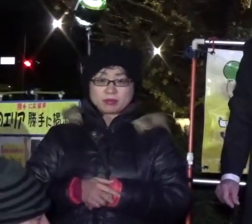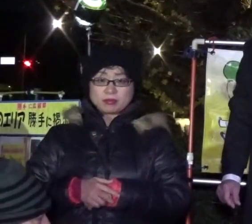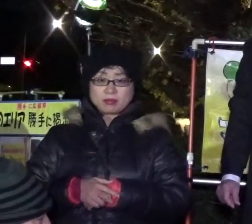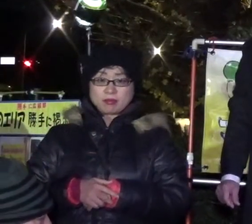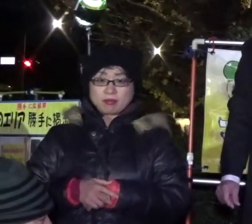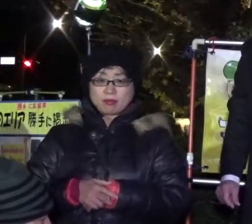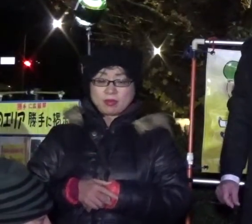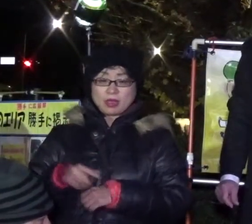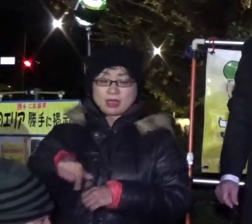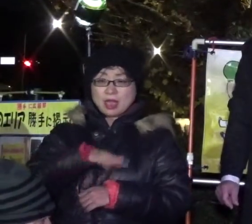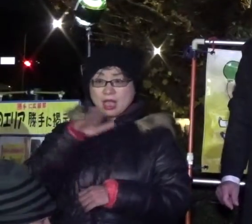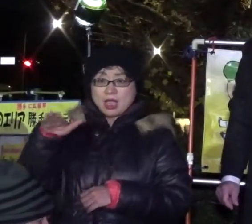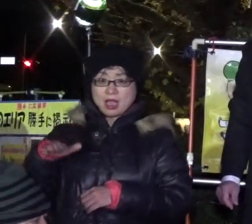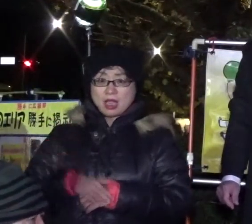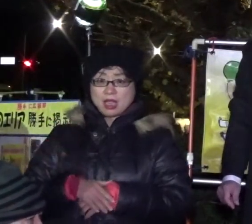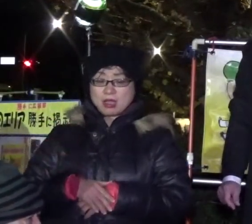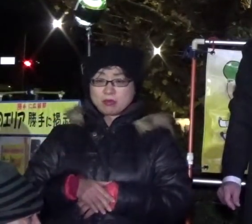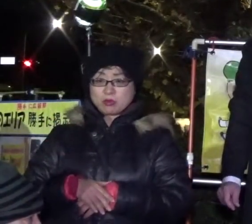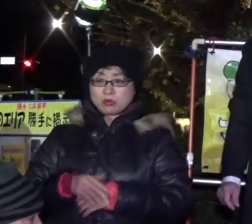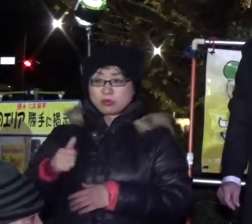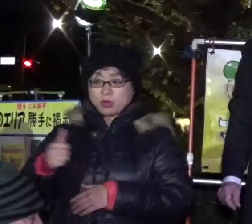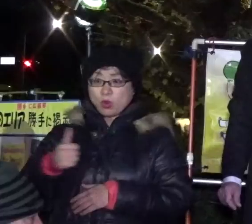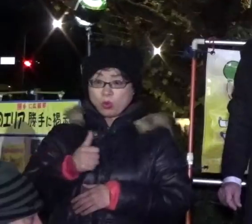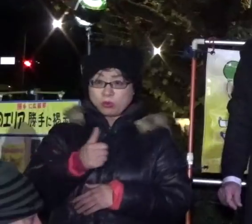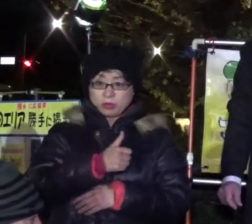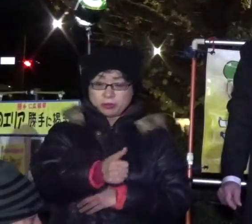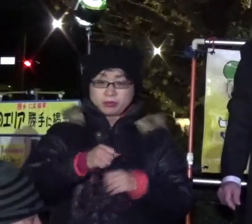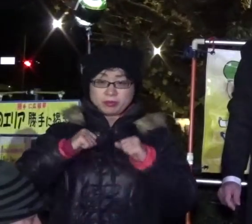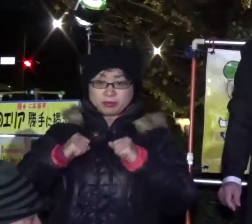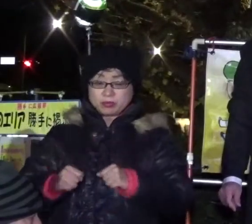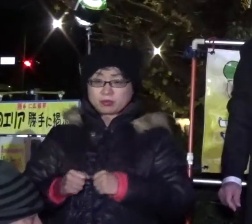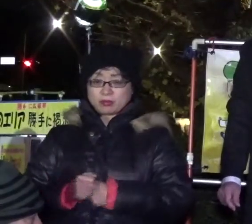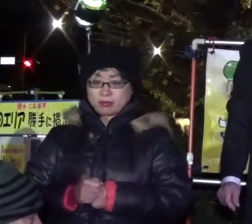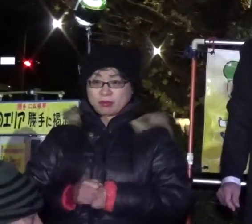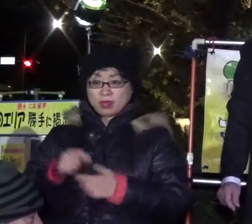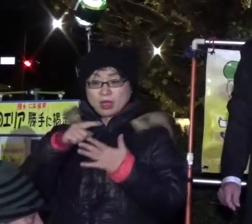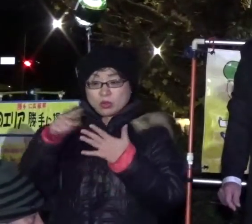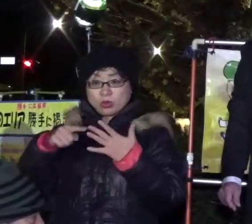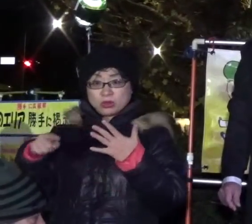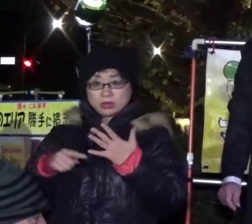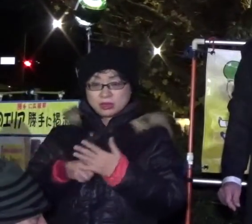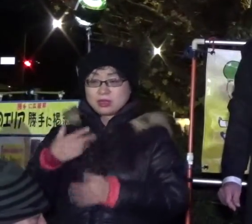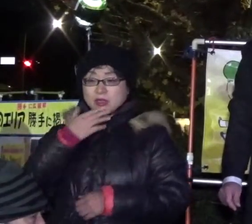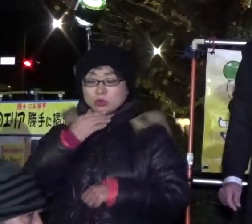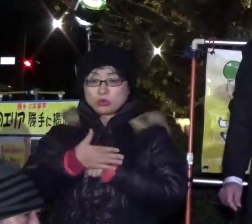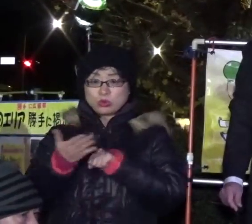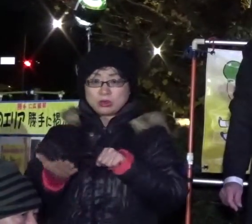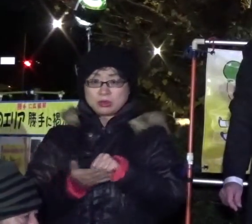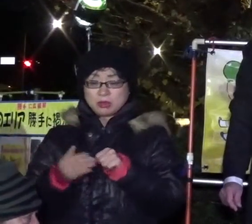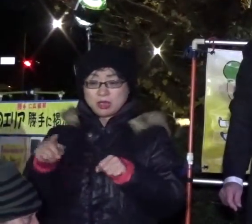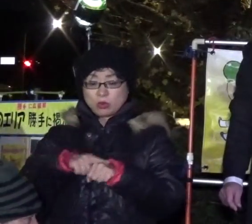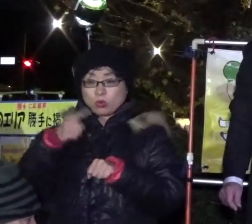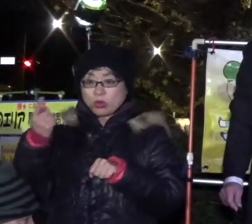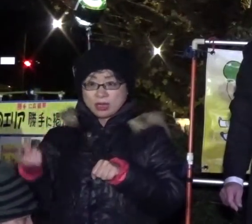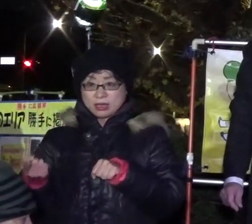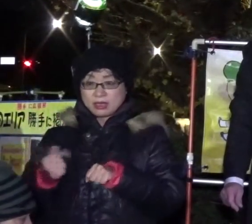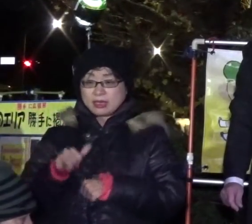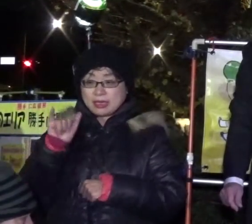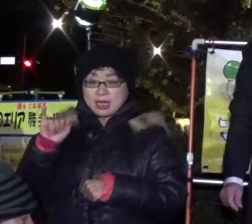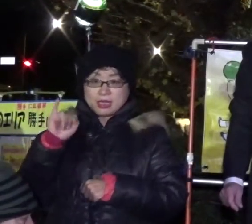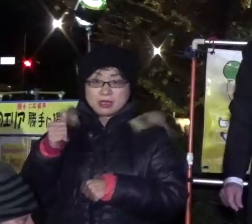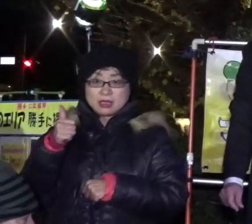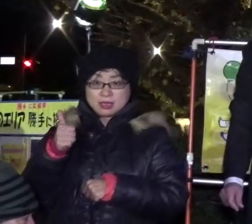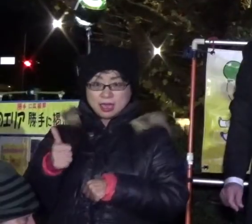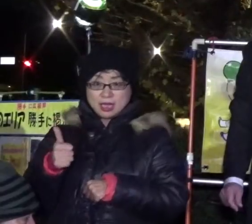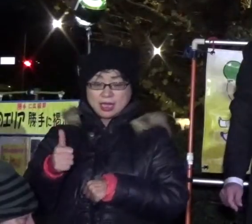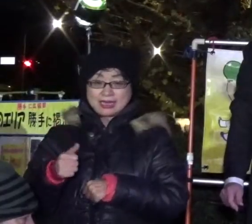県の行政区を回りました。栃木は福島に隣接をし、今矢板に続いて塩